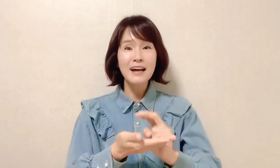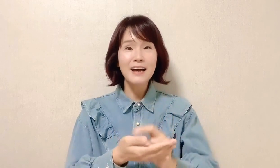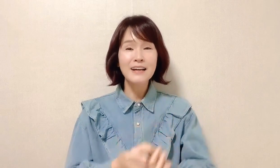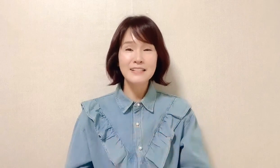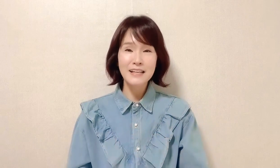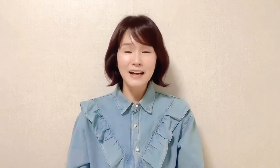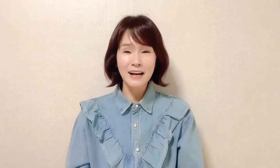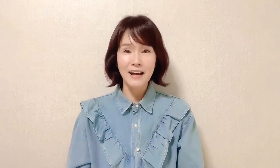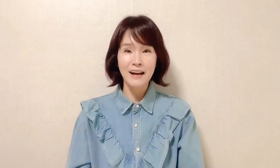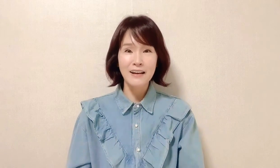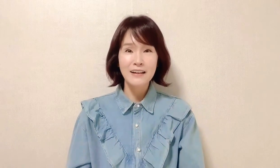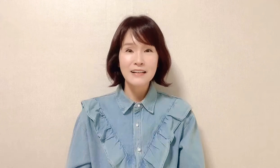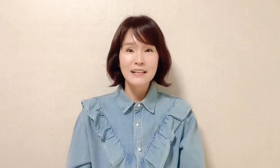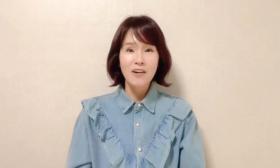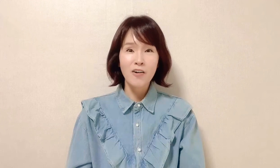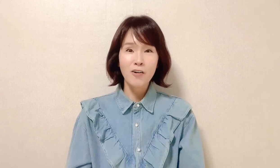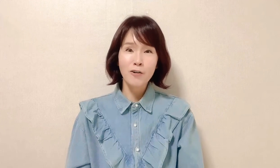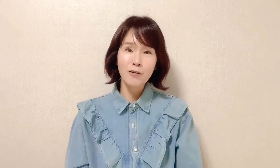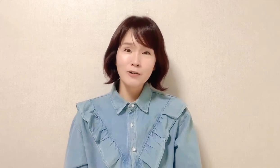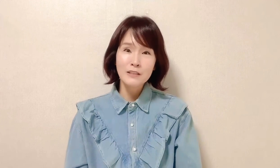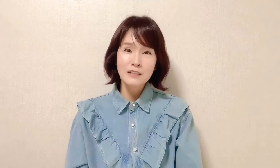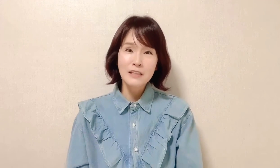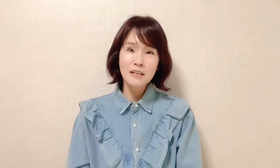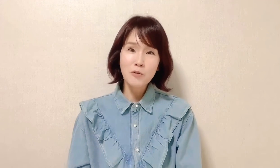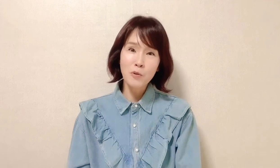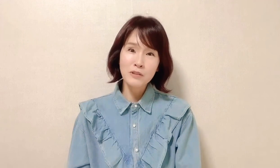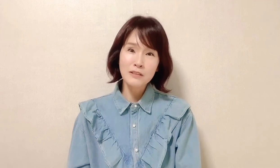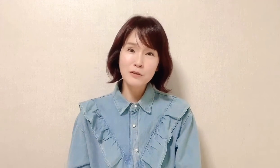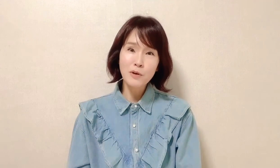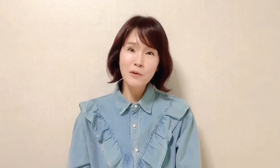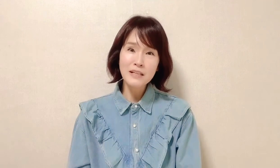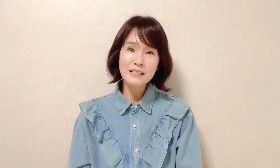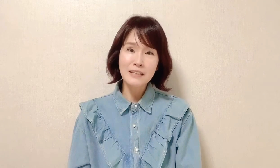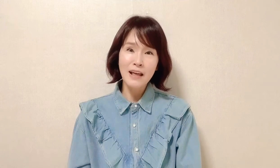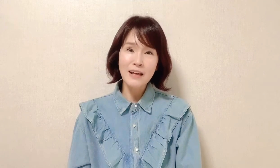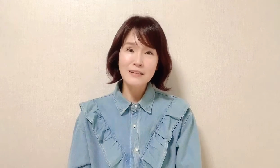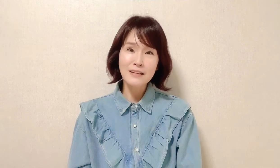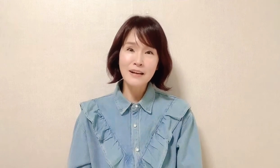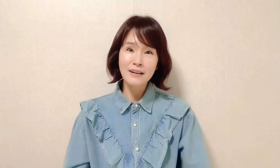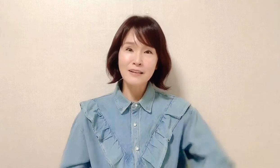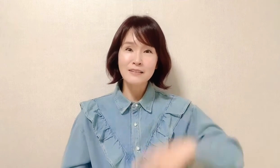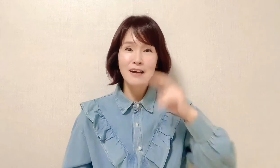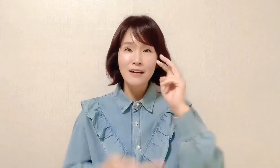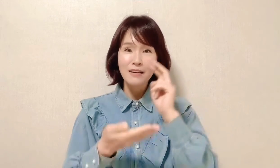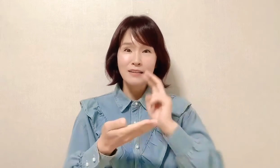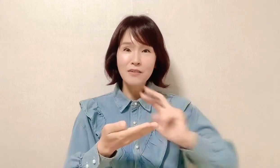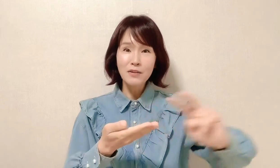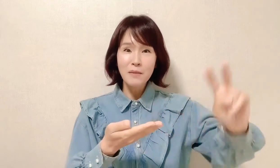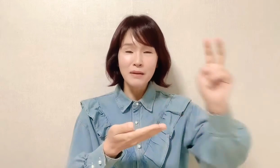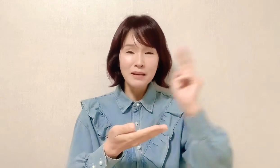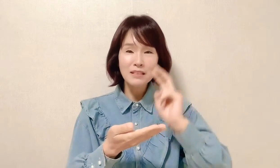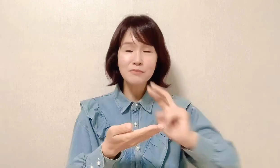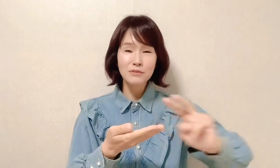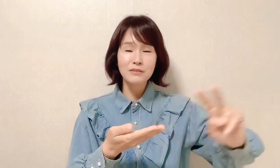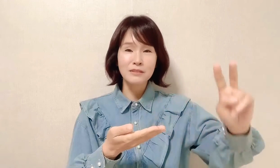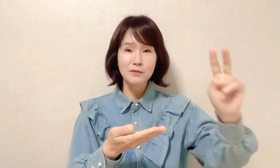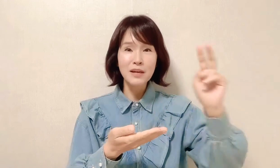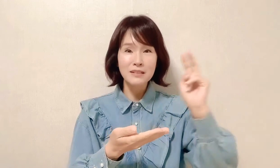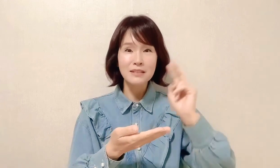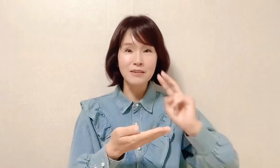찬양하라, 찬양하라. 이 곡을 수화로 하실 때 찬양하라를 그냥 이렇게만 하시는 분들 꽤 있으신 것